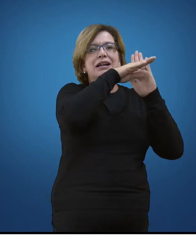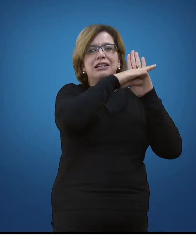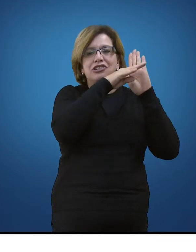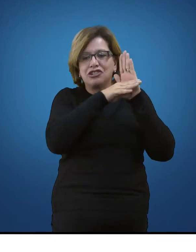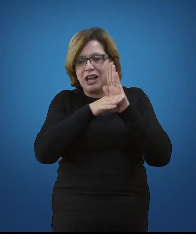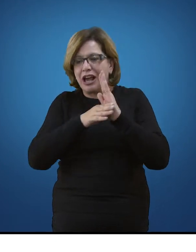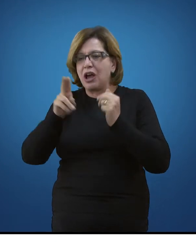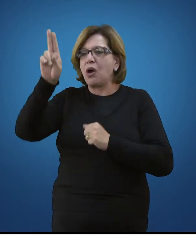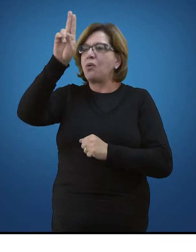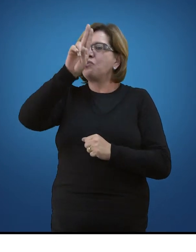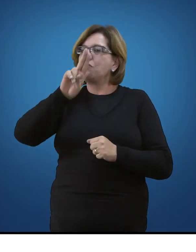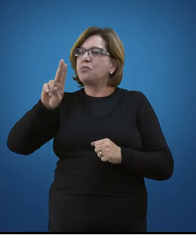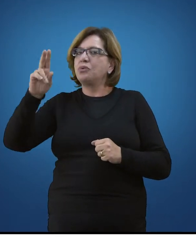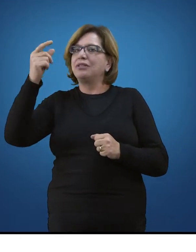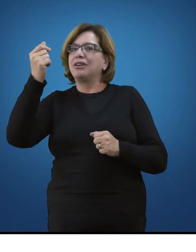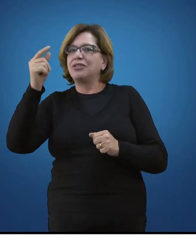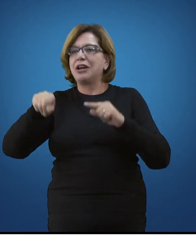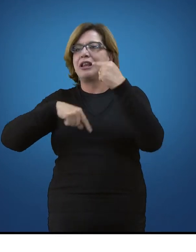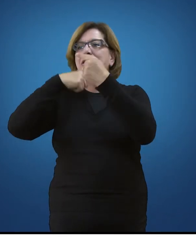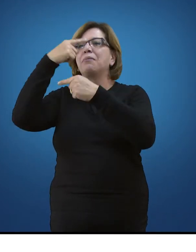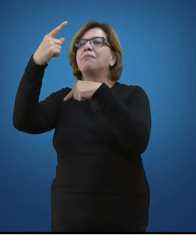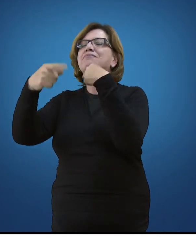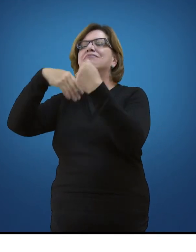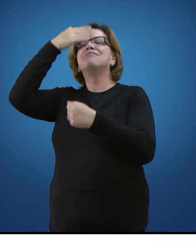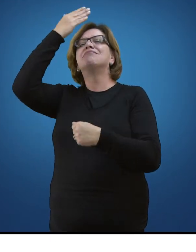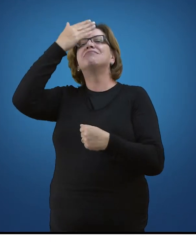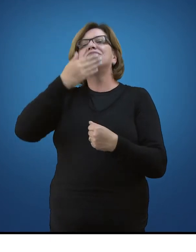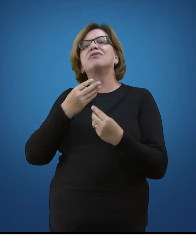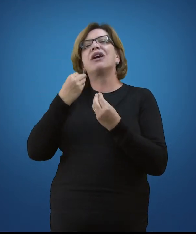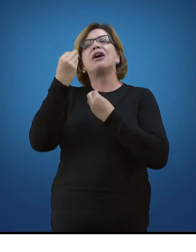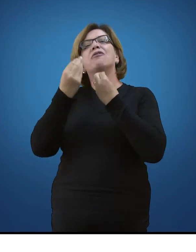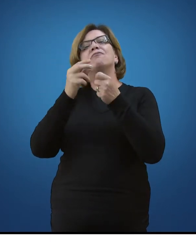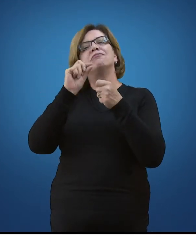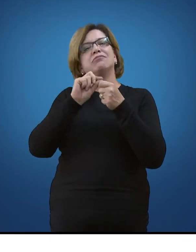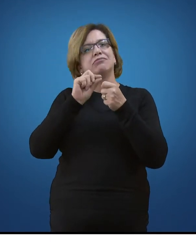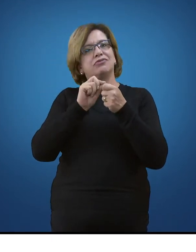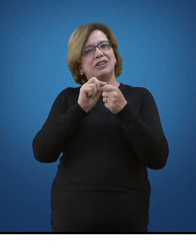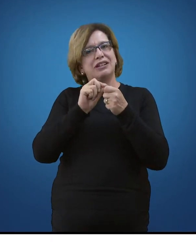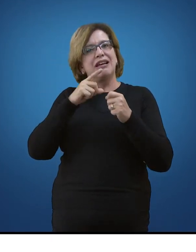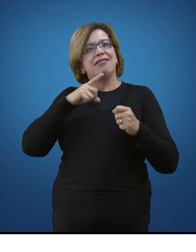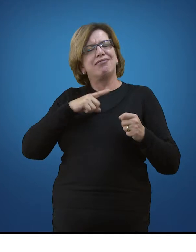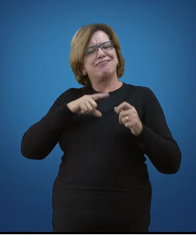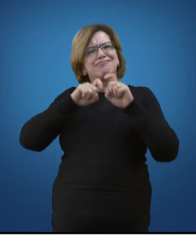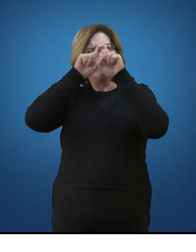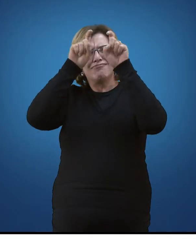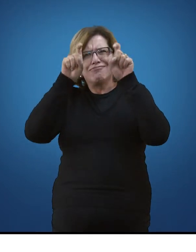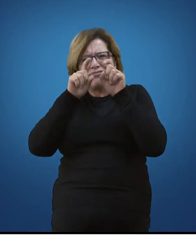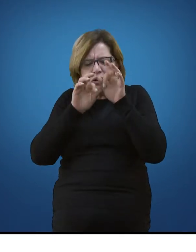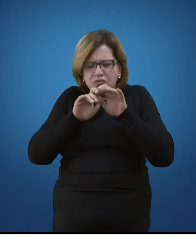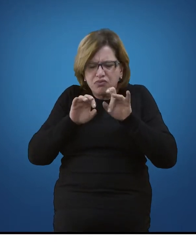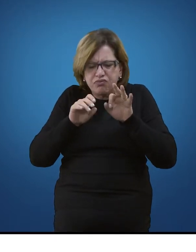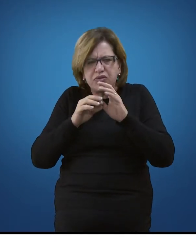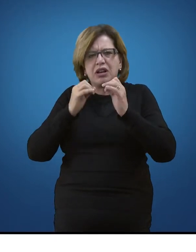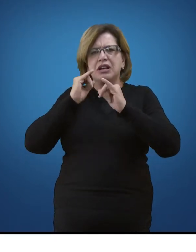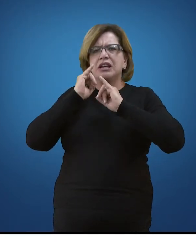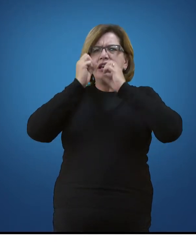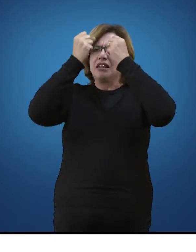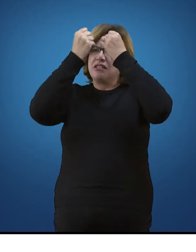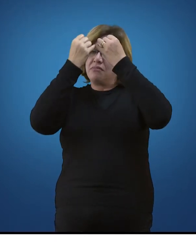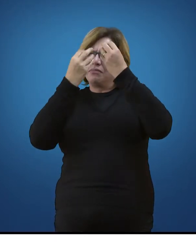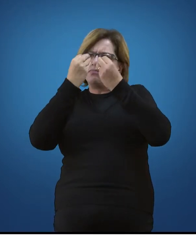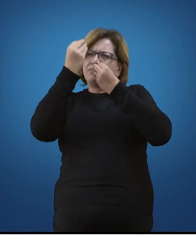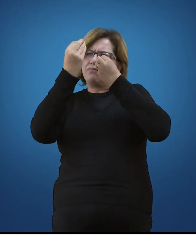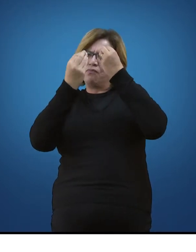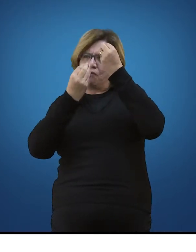contas. A prestação de contas será realizada dentro do sistema próprio de cada órgão de fomento. Fundo rotativo tem